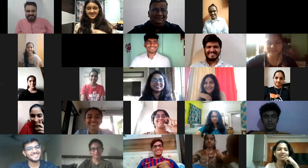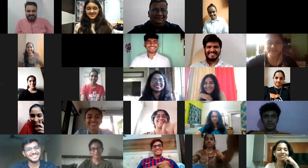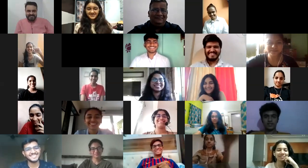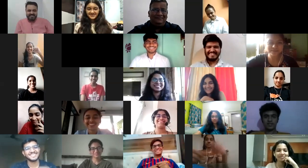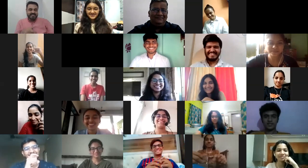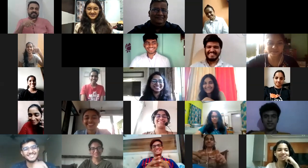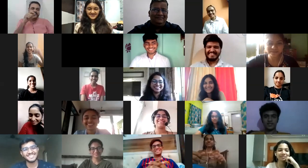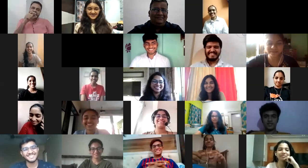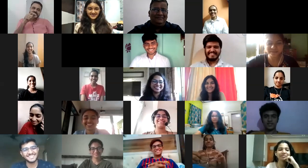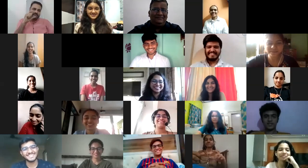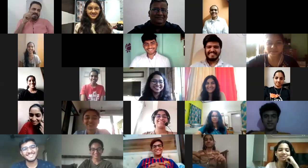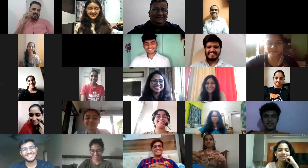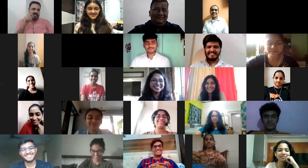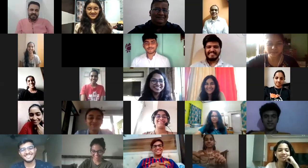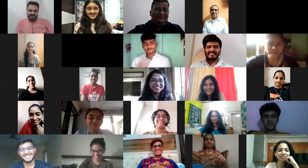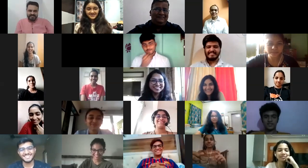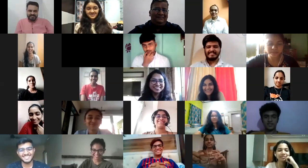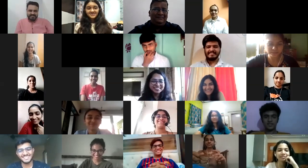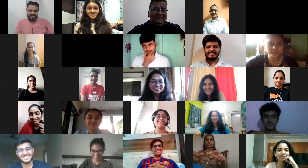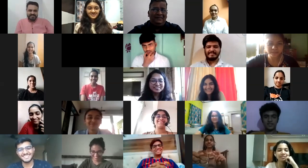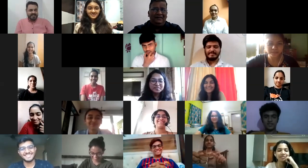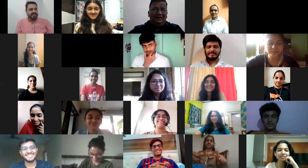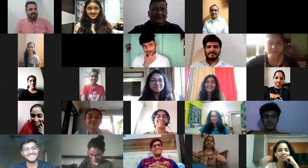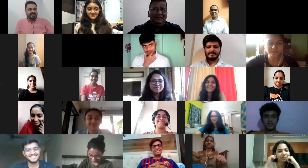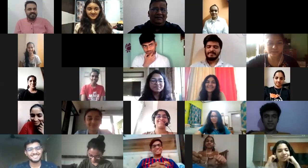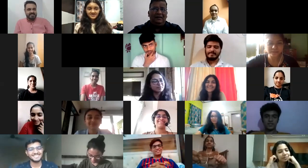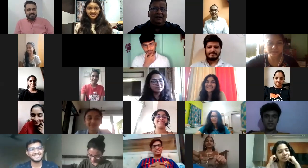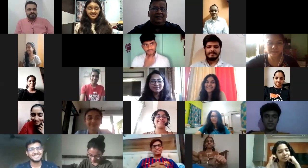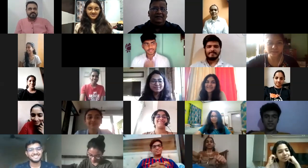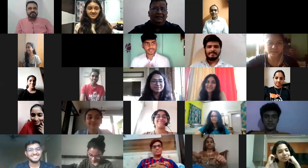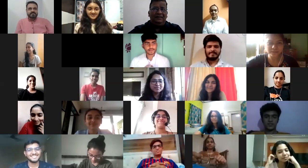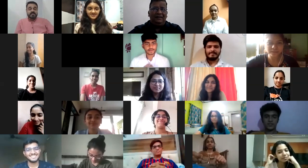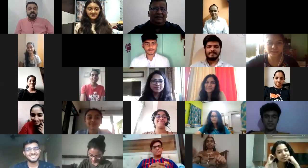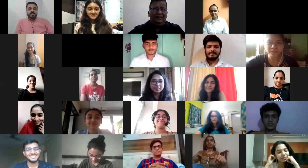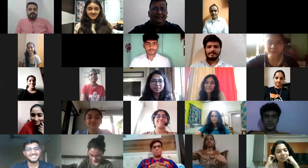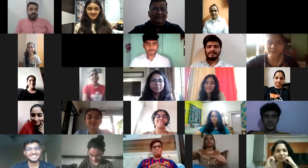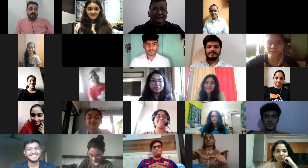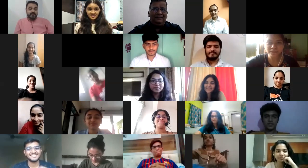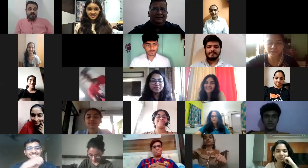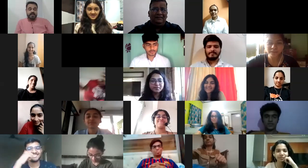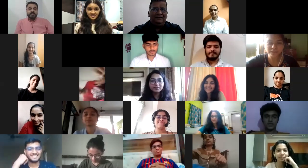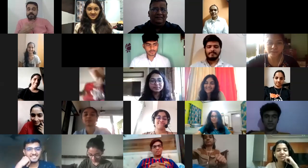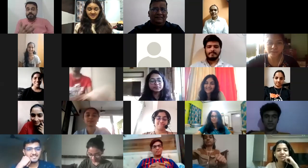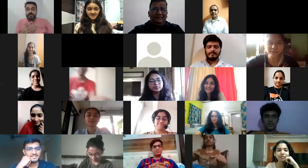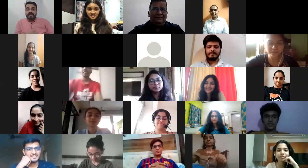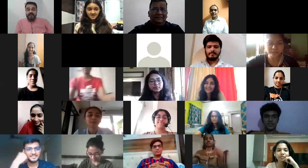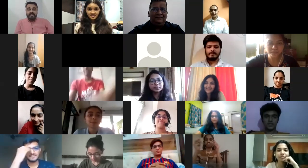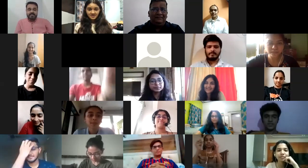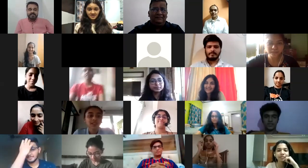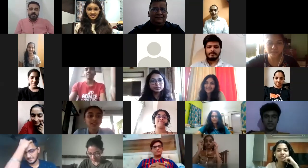Coffee के लिए आते हैं, right? Yes, and then I use the word canteen. How can we